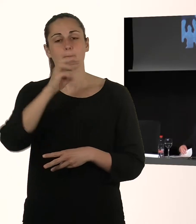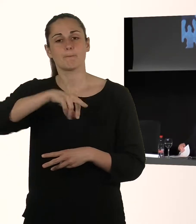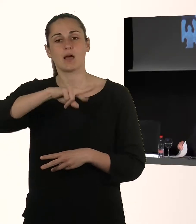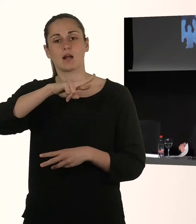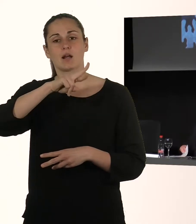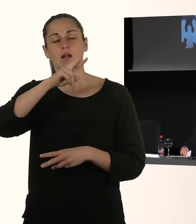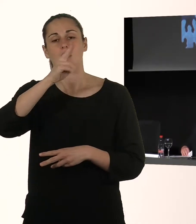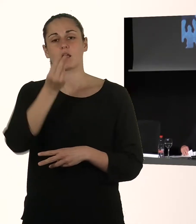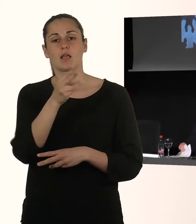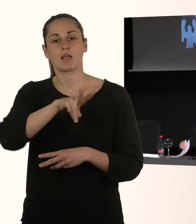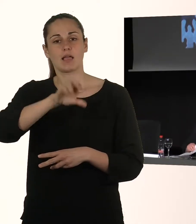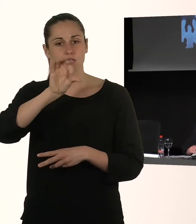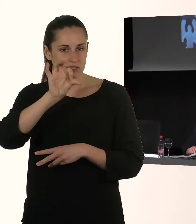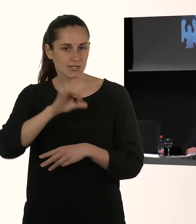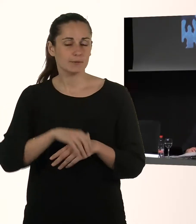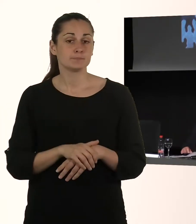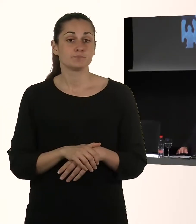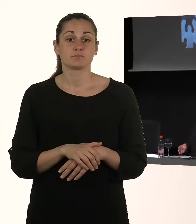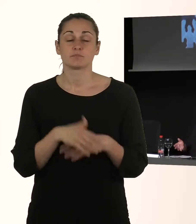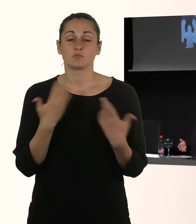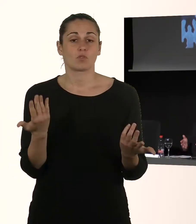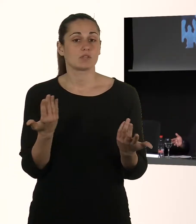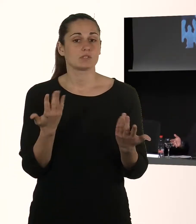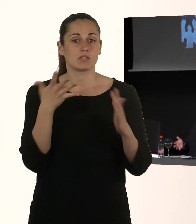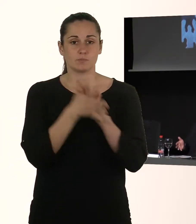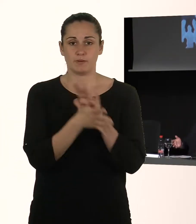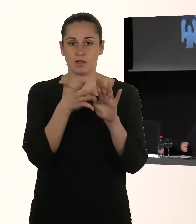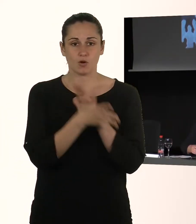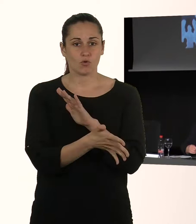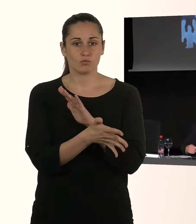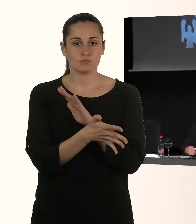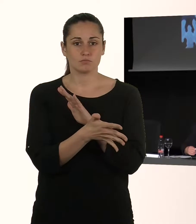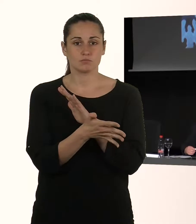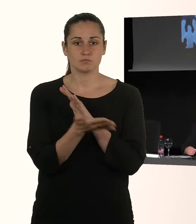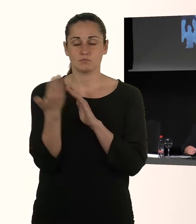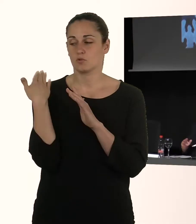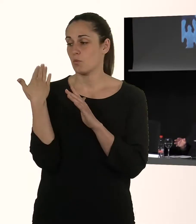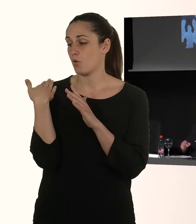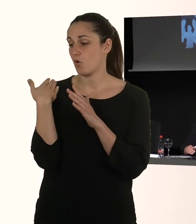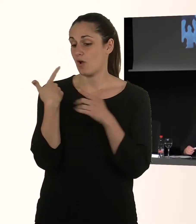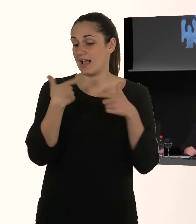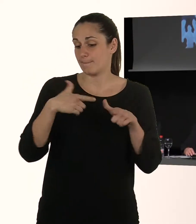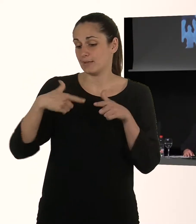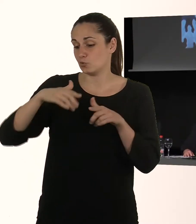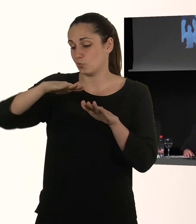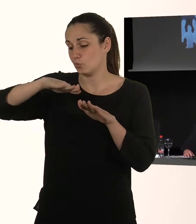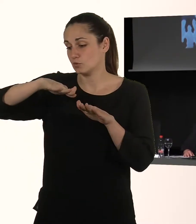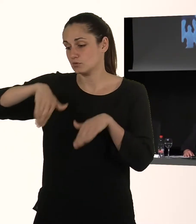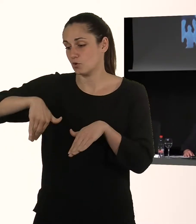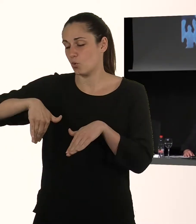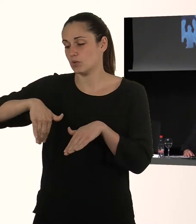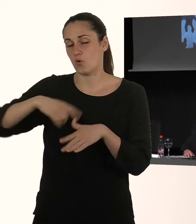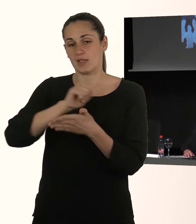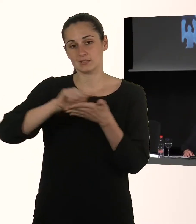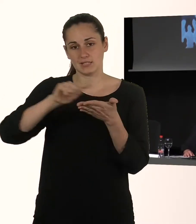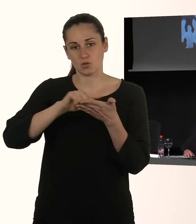en principio, pues como comentaros, los dos últimos capítulos que ha escrito, solamente mencionar el tema